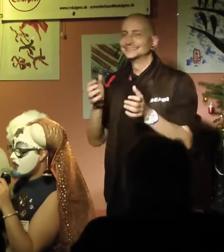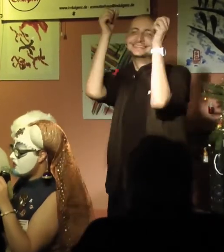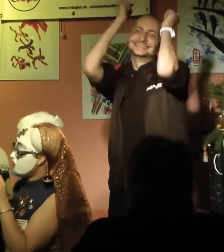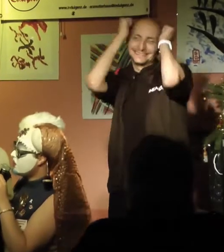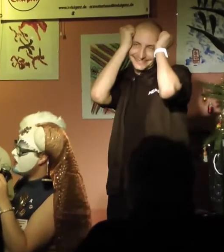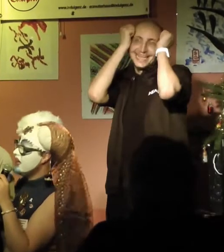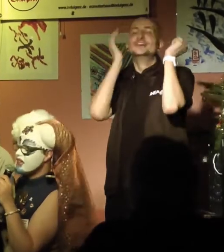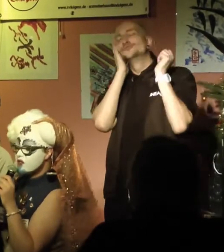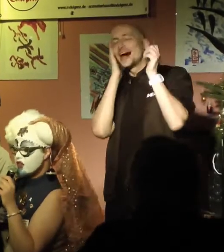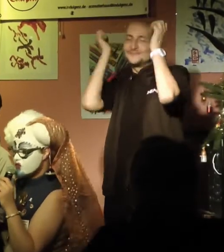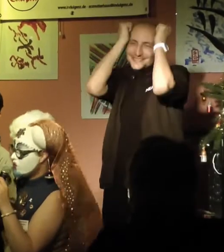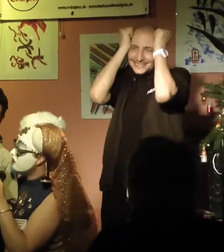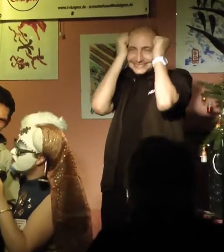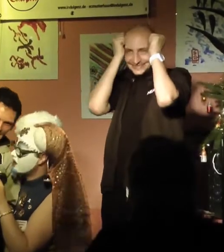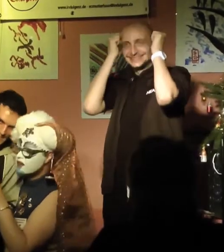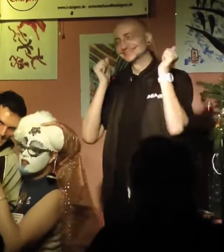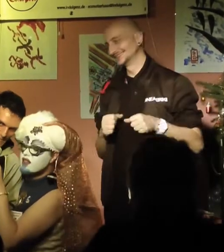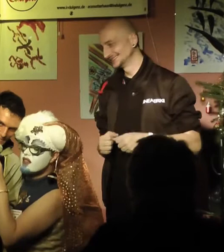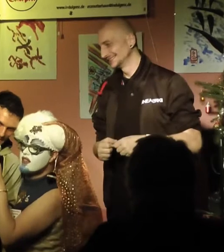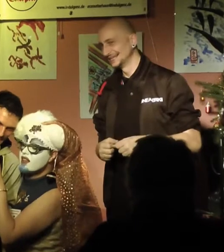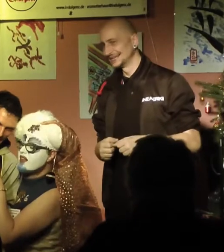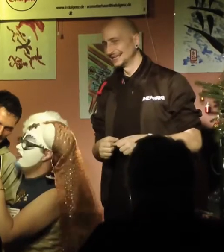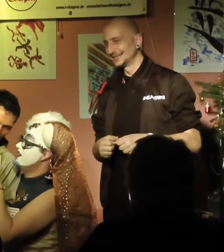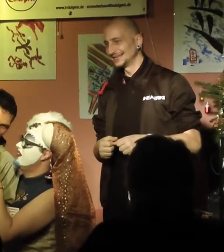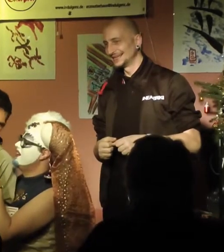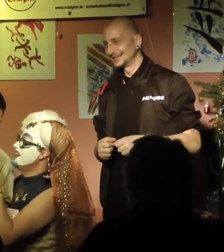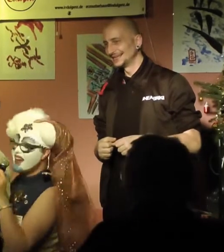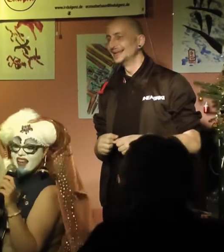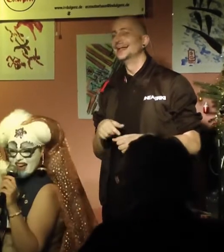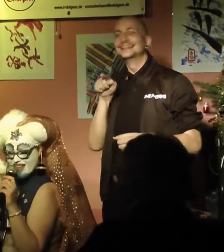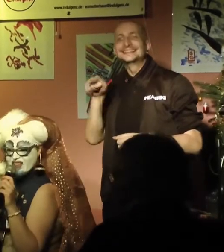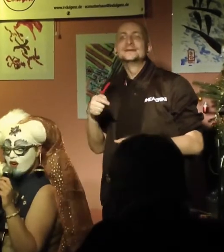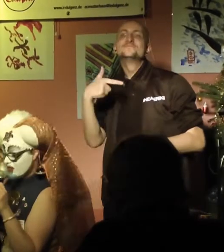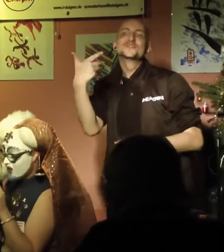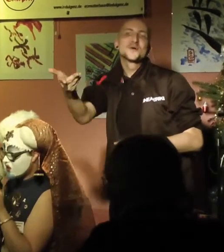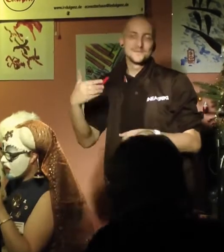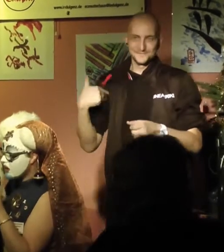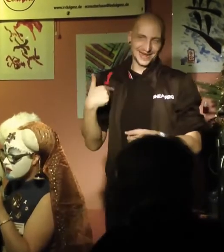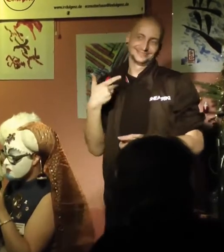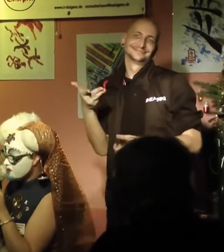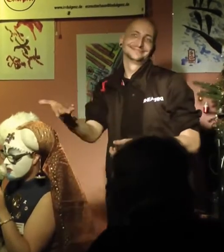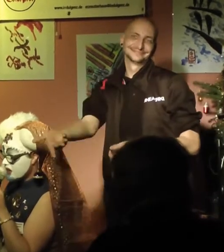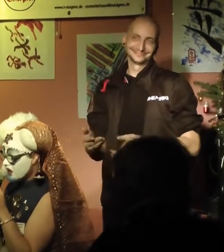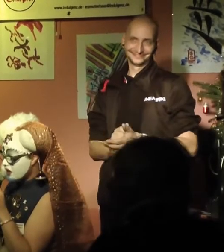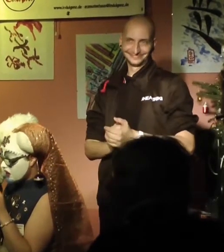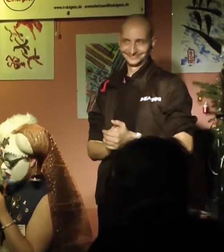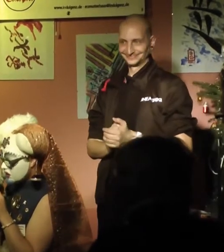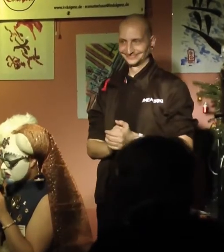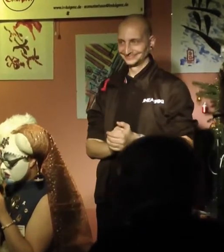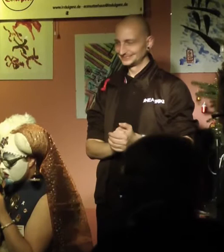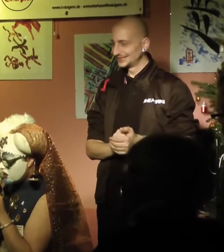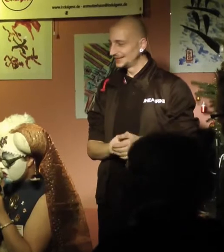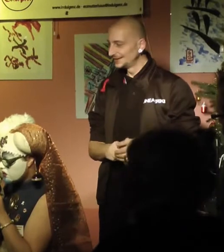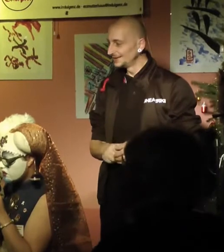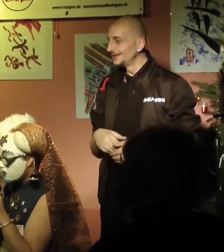eine Schlafmütze. Ja, sehr schön. Jetzt weiß ja, was unter Weihnachtsbaum gehört. Ja, genau, sehr schön, ja. Hm.